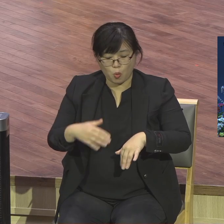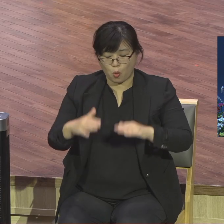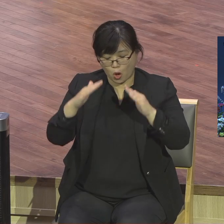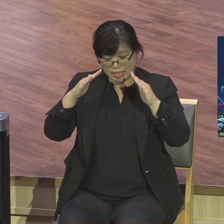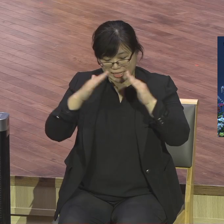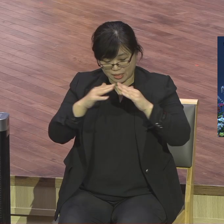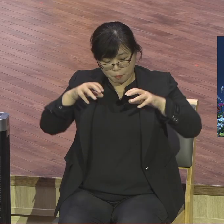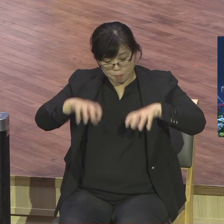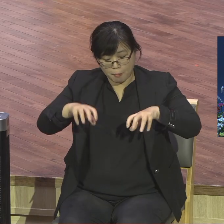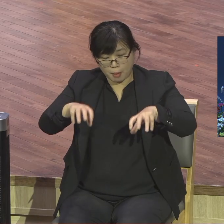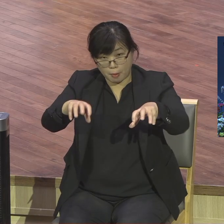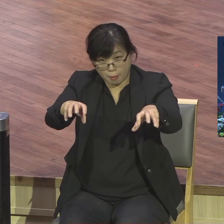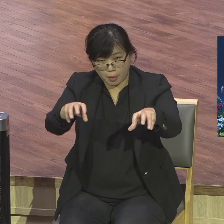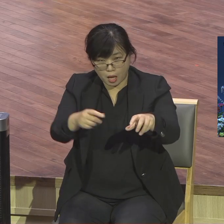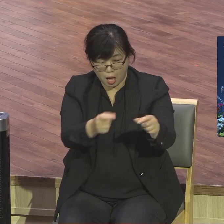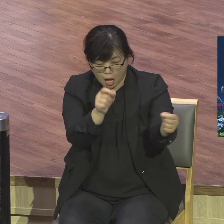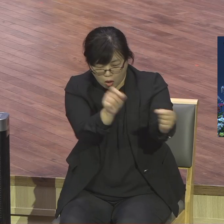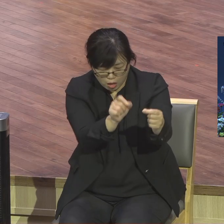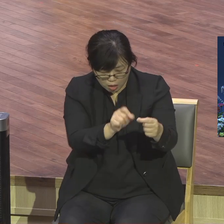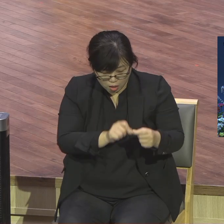다 절간이 있습니다